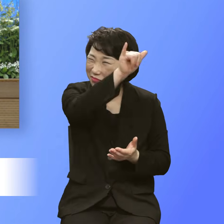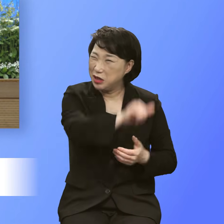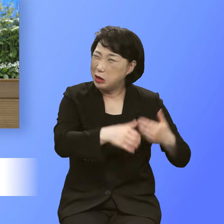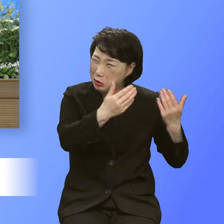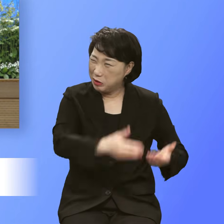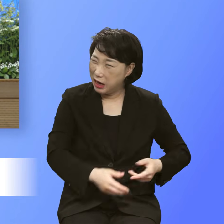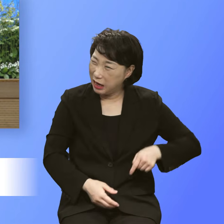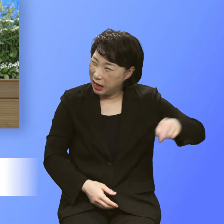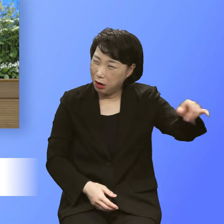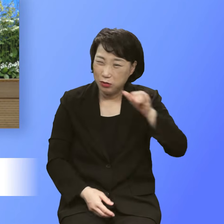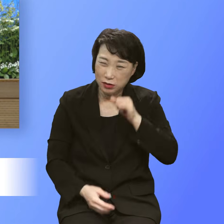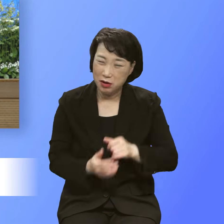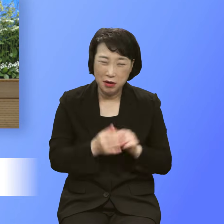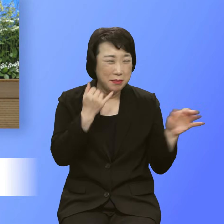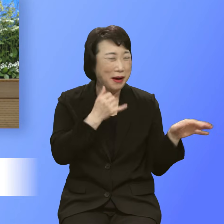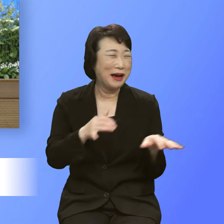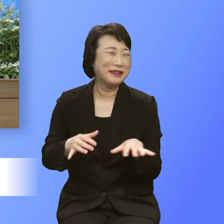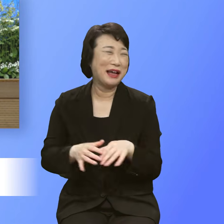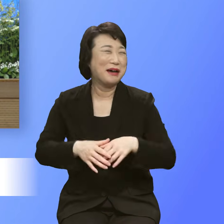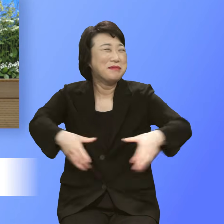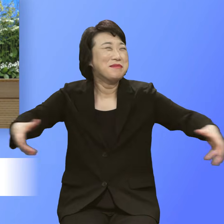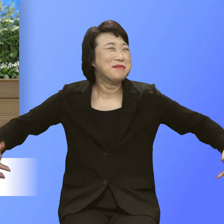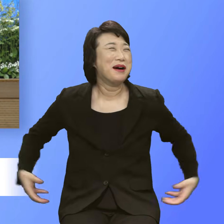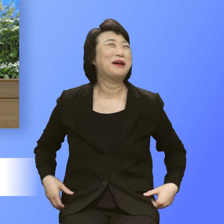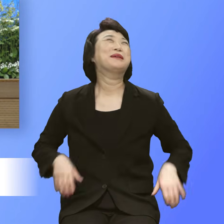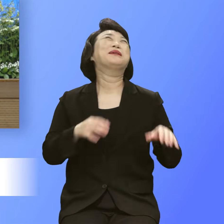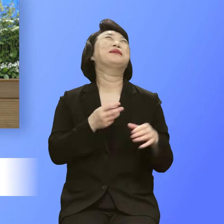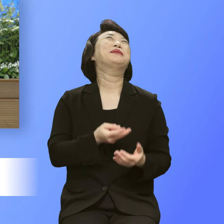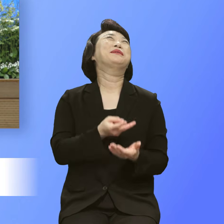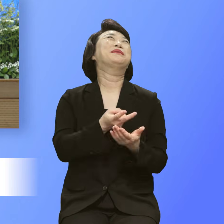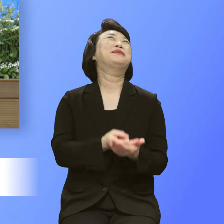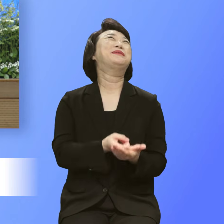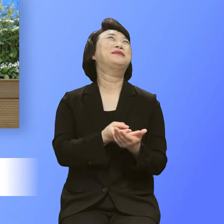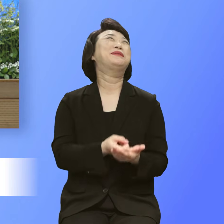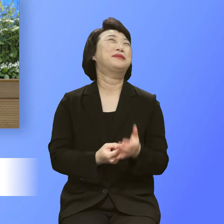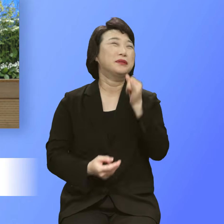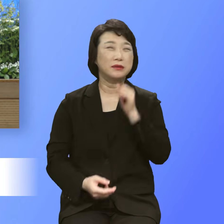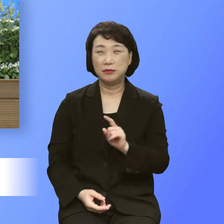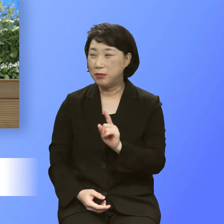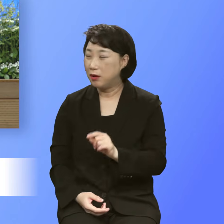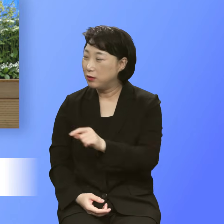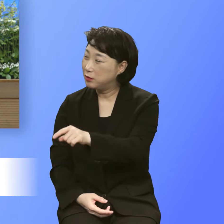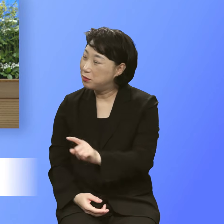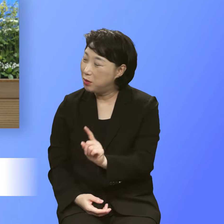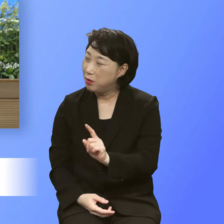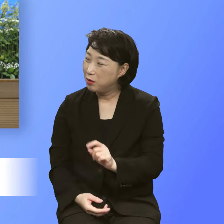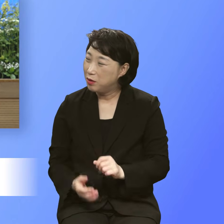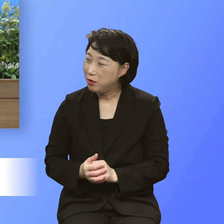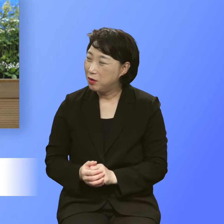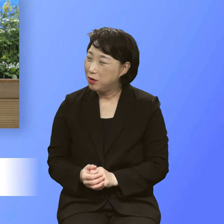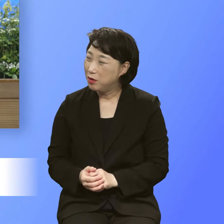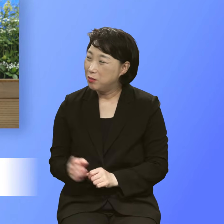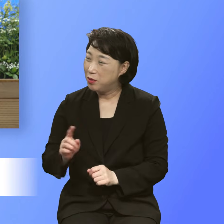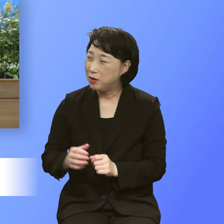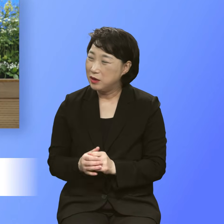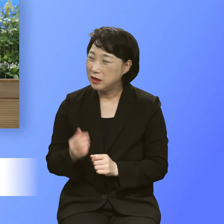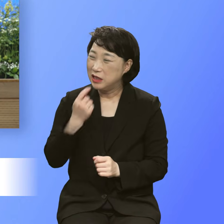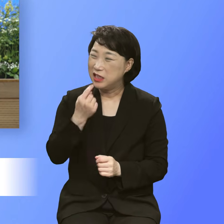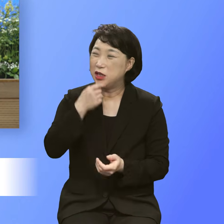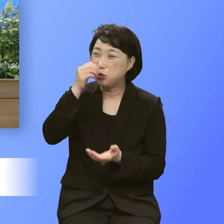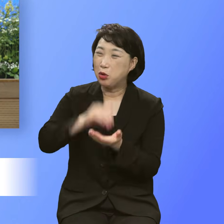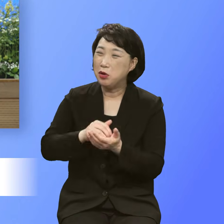가고 그 바닷가에 가서 뭐 물에 들어갔다 나왔다 그러는데 너는 어디 무슨 뭐